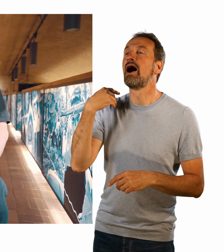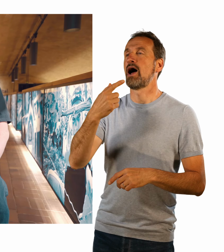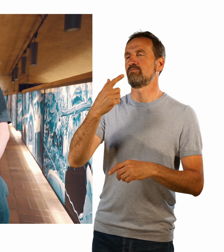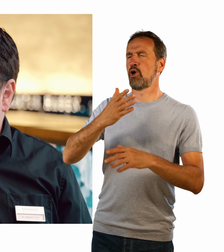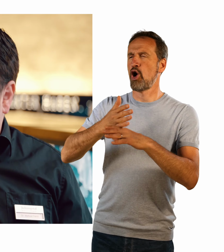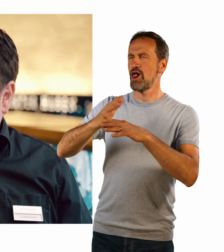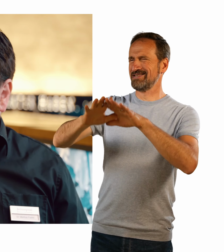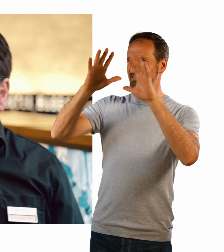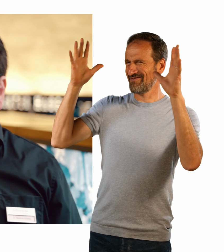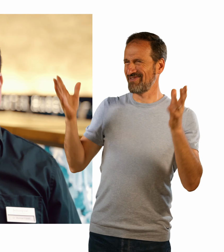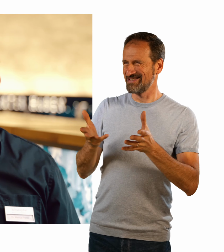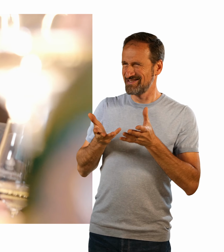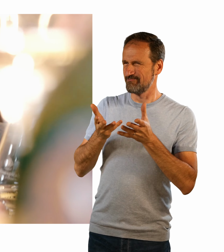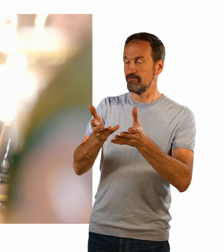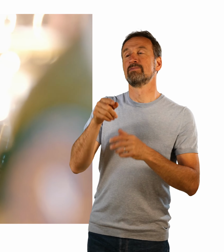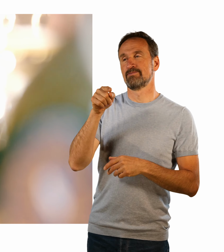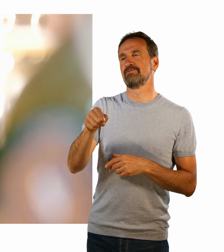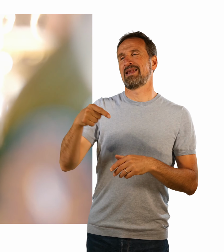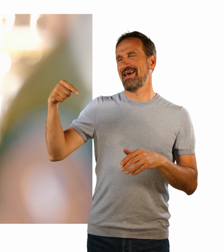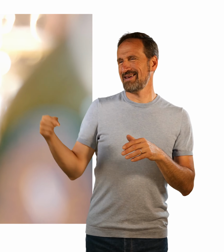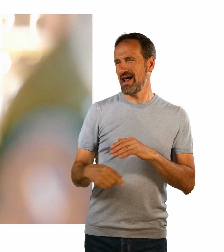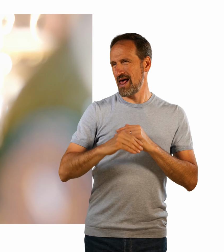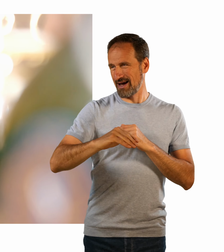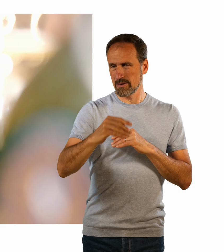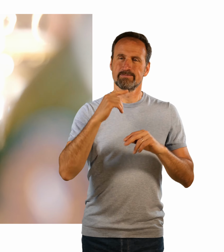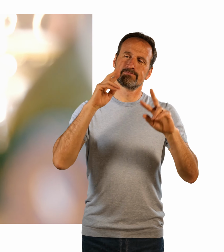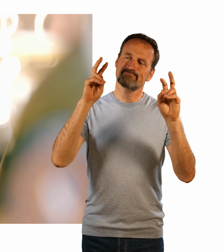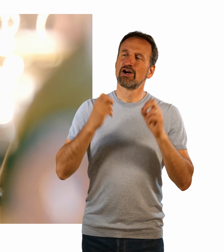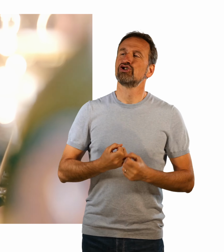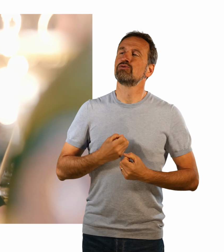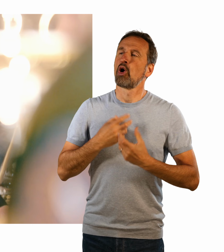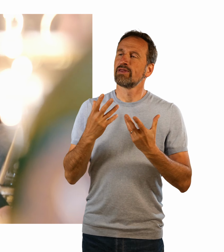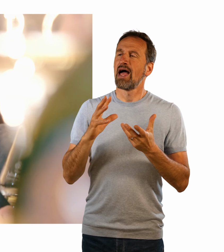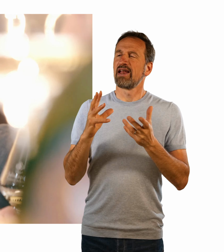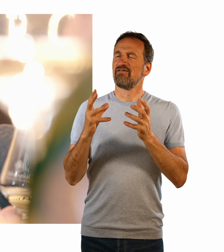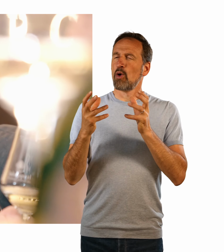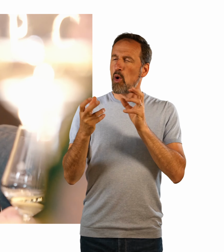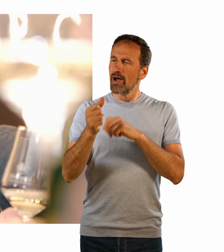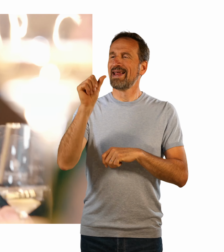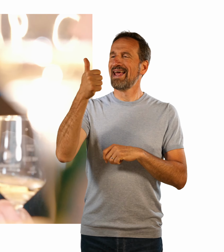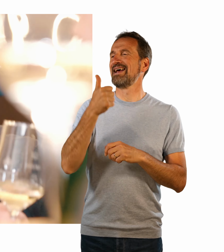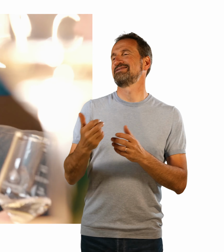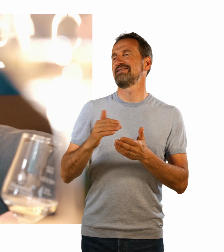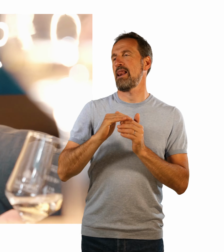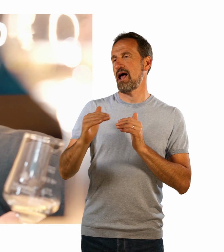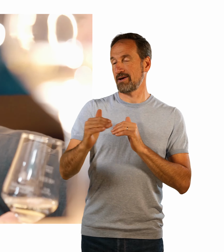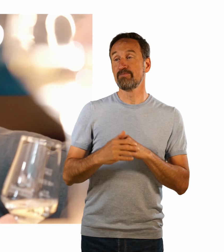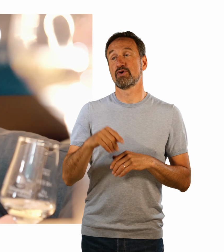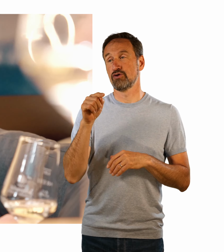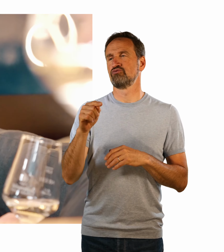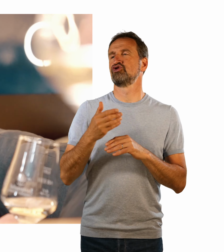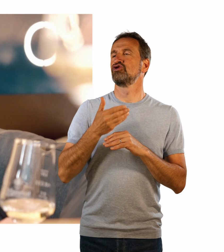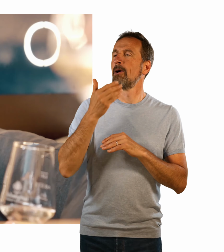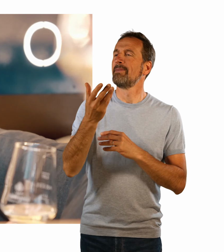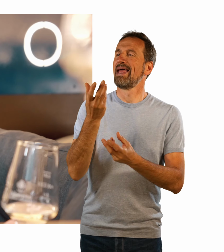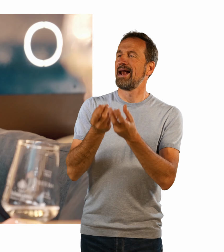entlanggegangen sind. Auf dem Kellergang heißt, es ist eine spontan vergorene erste Lage. Das ist dann eine trockene Spätlesequalität. Und da habe ich